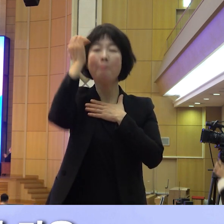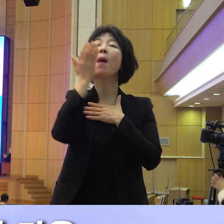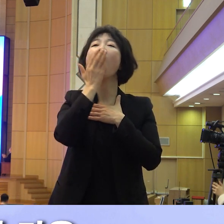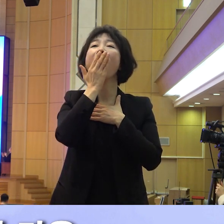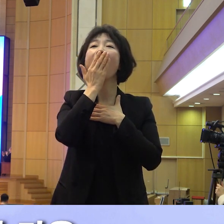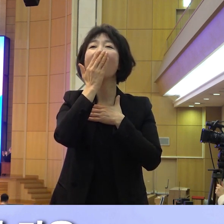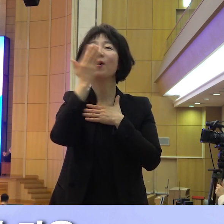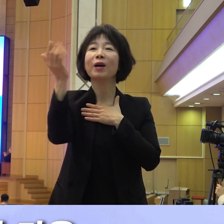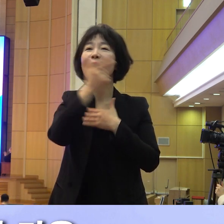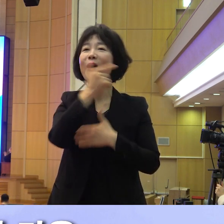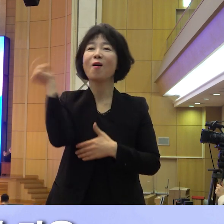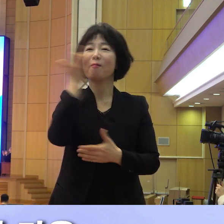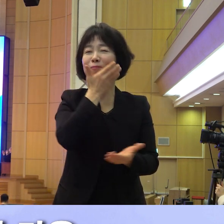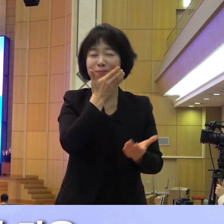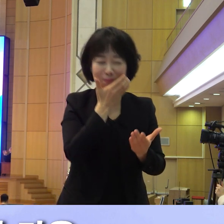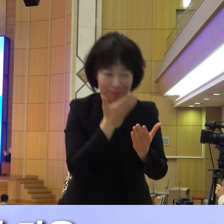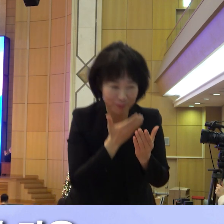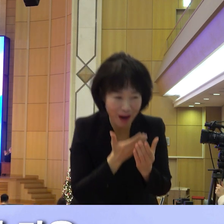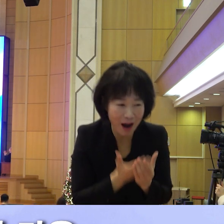기억합니다.